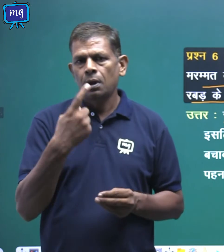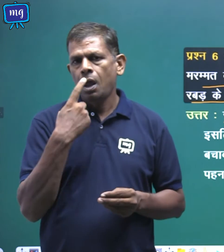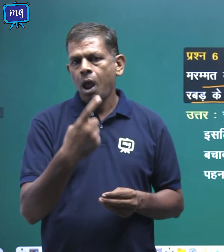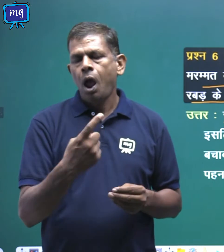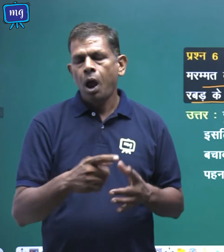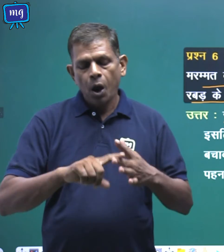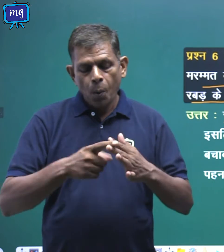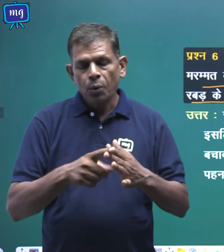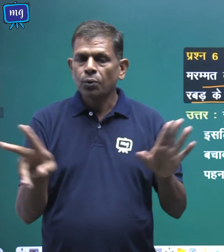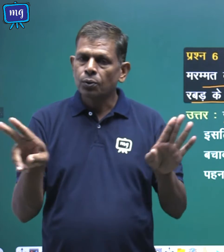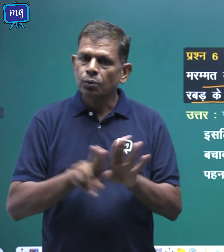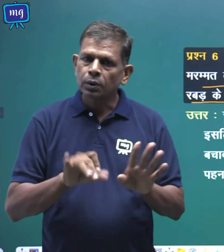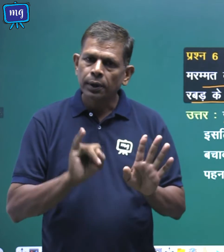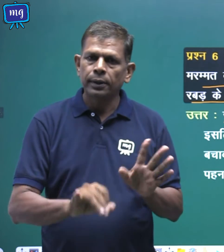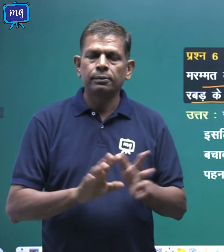विद्युत रोधक है,